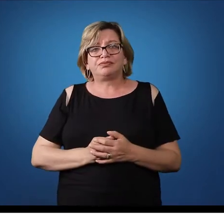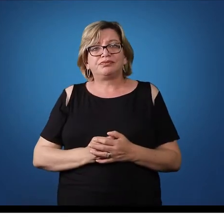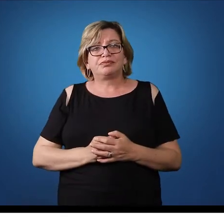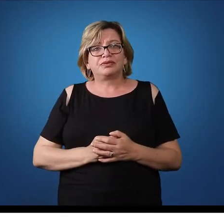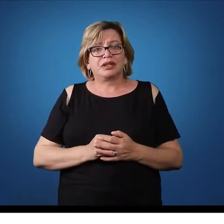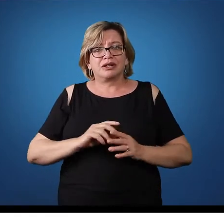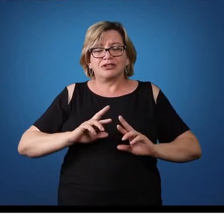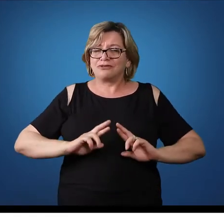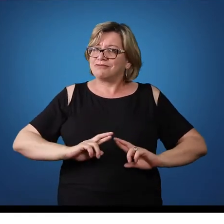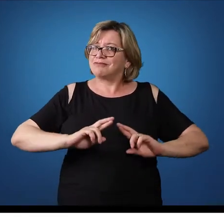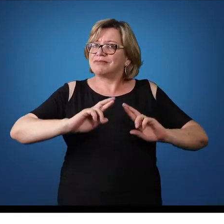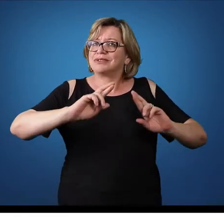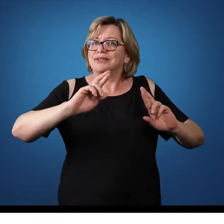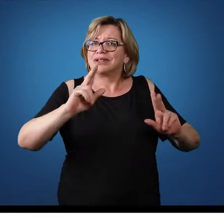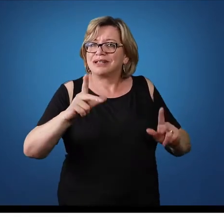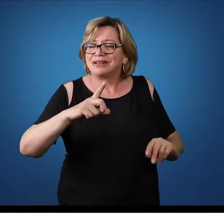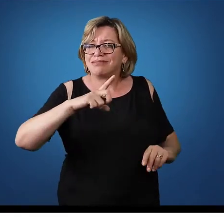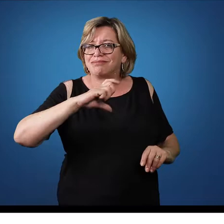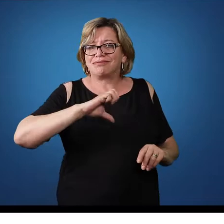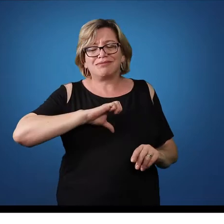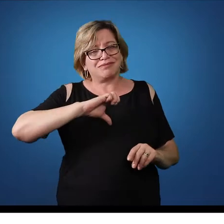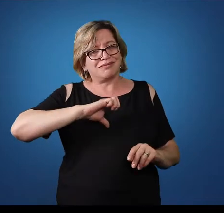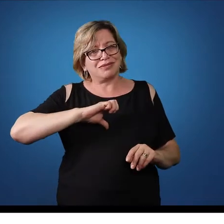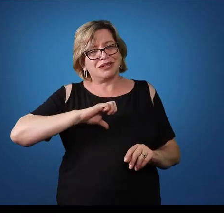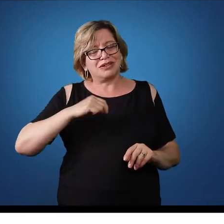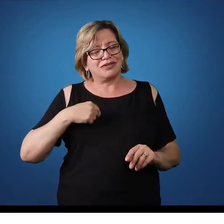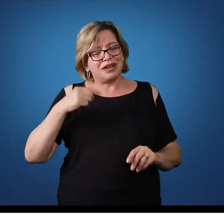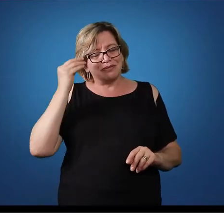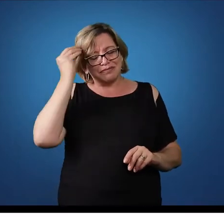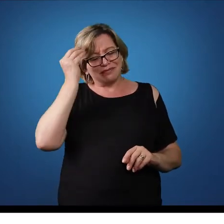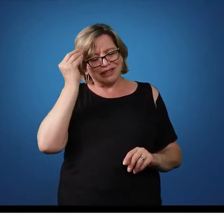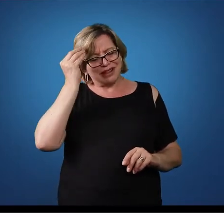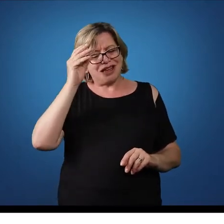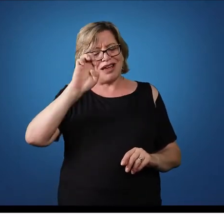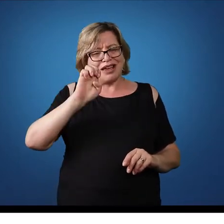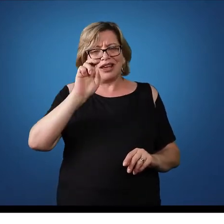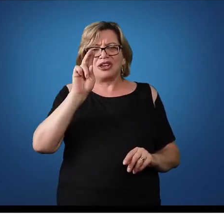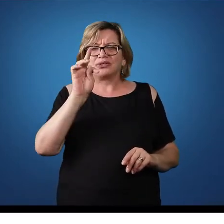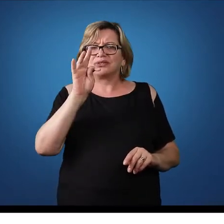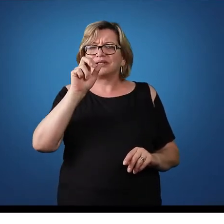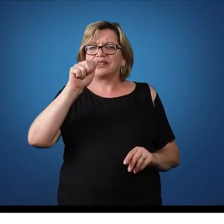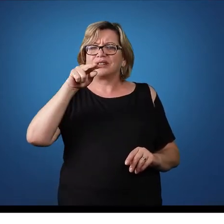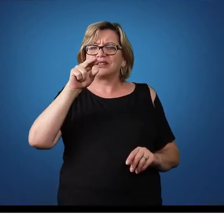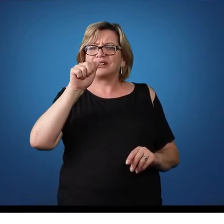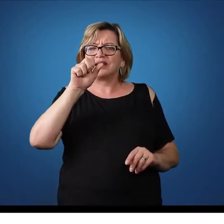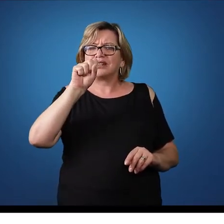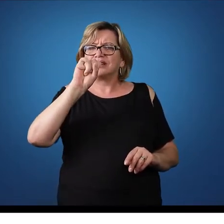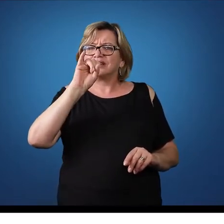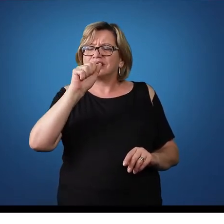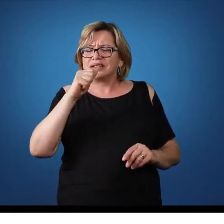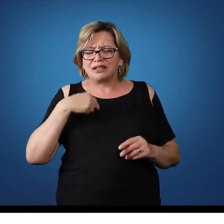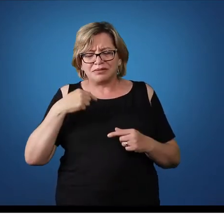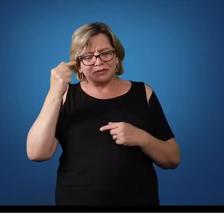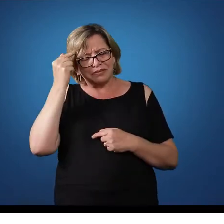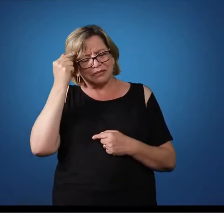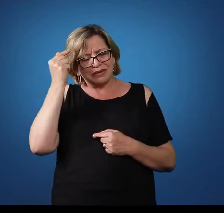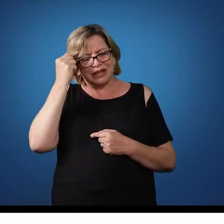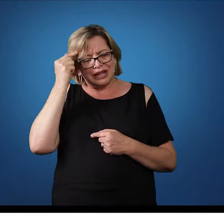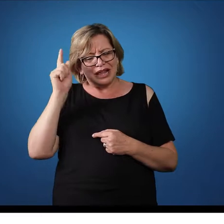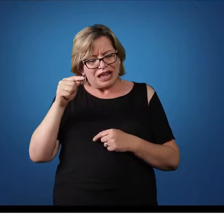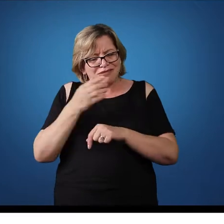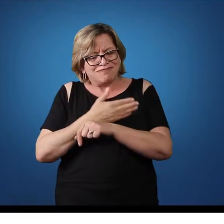Ao contrário, a ética, quando vai refletir sobre a eutanásia, se pergunta se a eutanásia é uma prática que